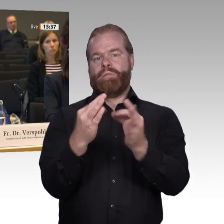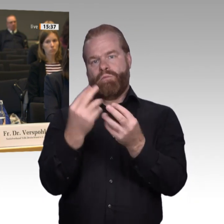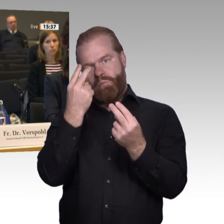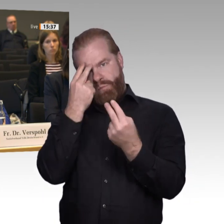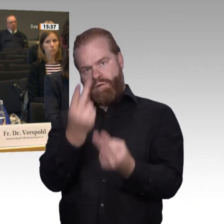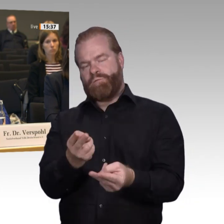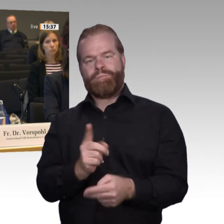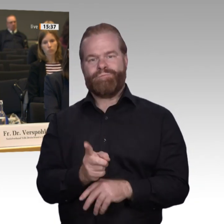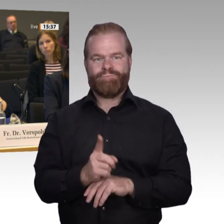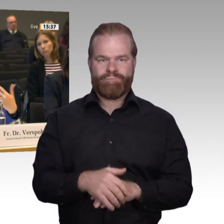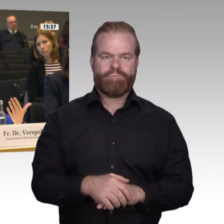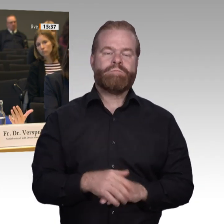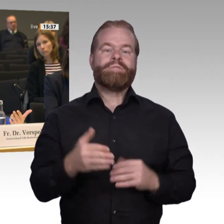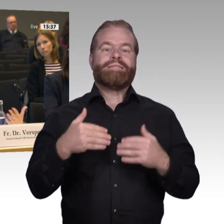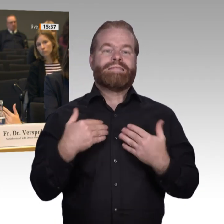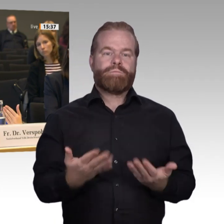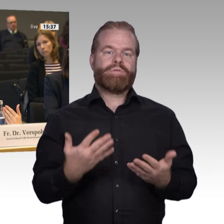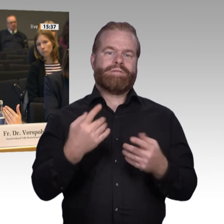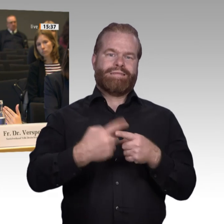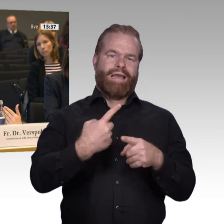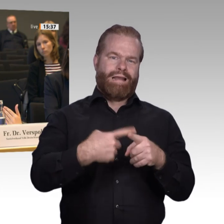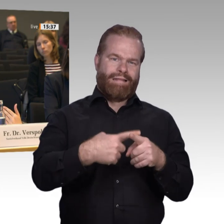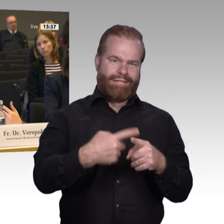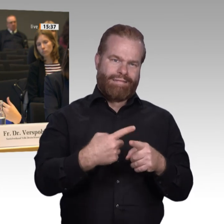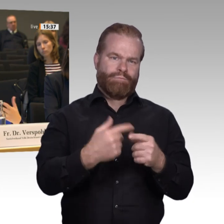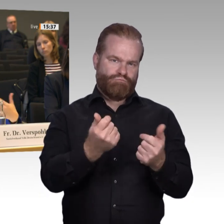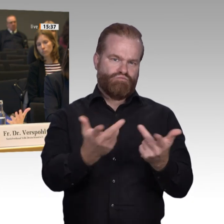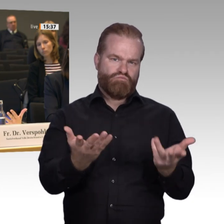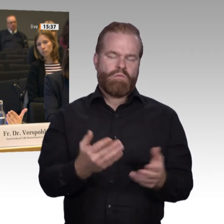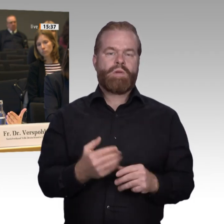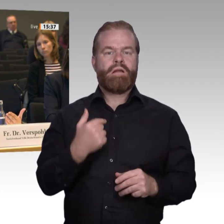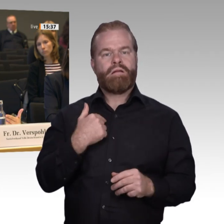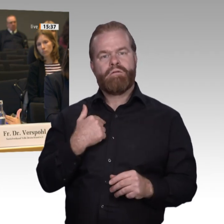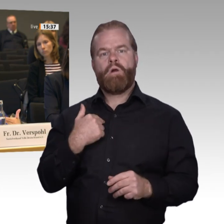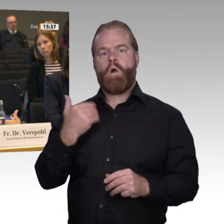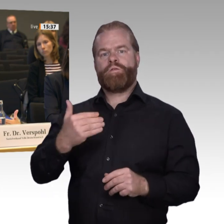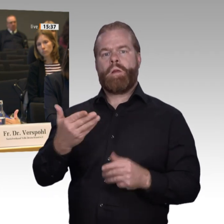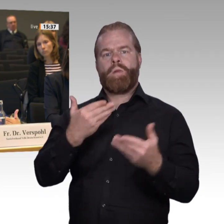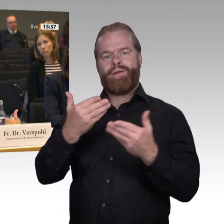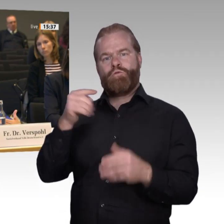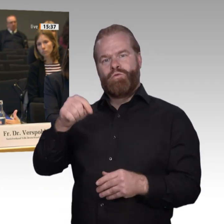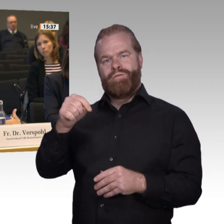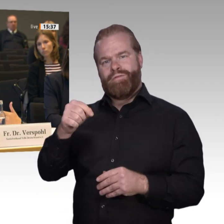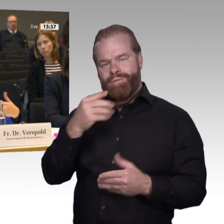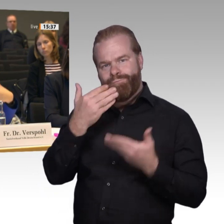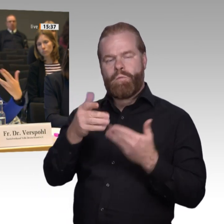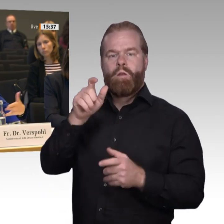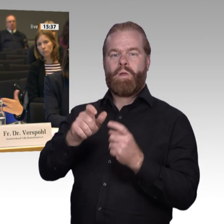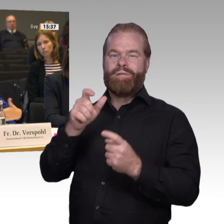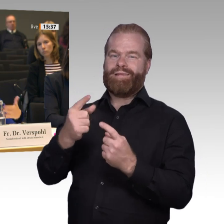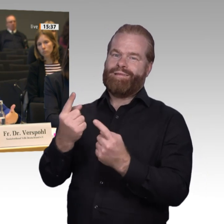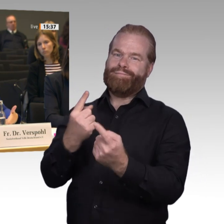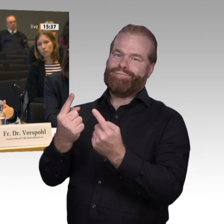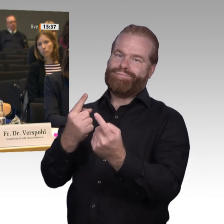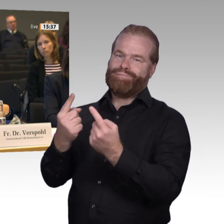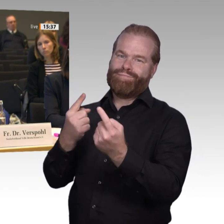unseren Beratungsstellen die Leute, die mit den Anträgen konfrontiert werden, die brauchen natürlich auch erstmal unsere Beratung, diesen Antrag überhaupt diese